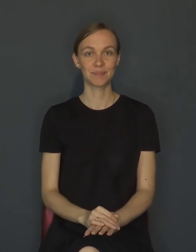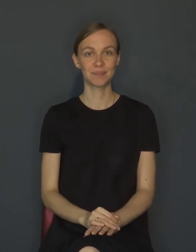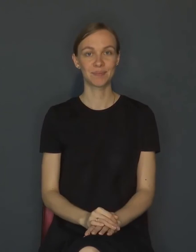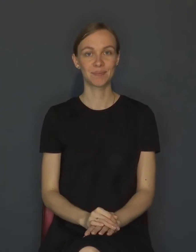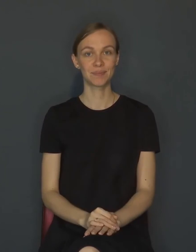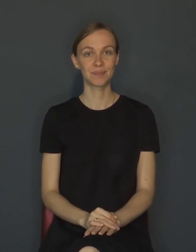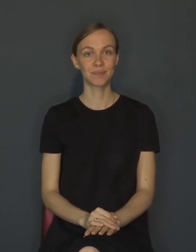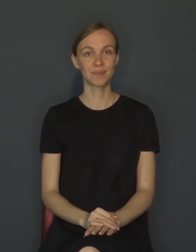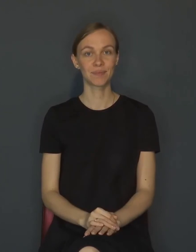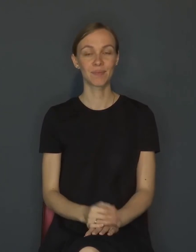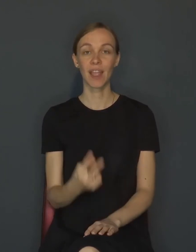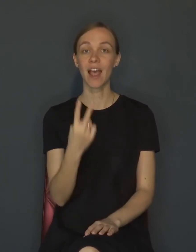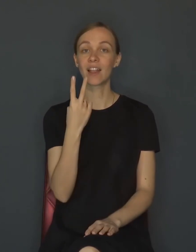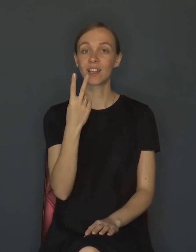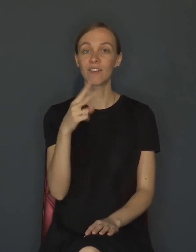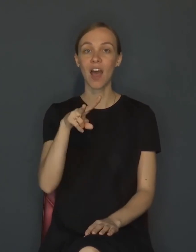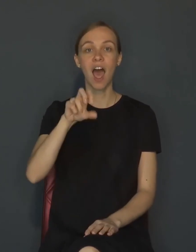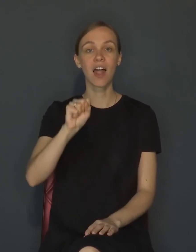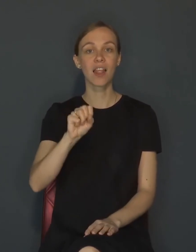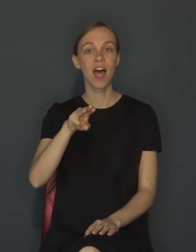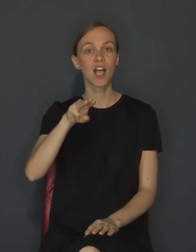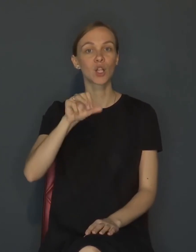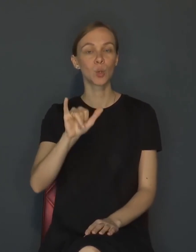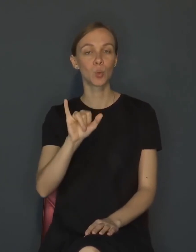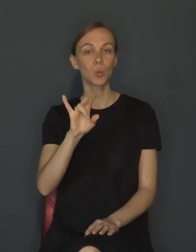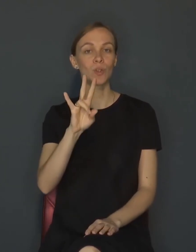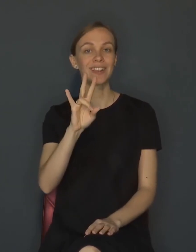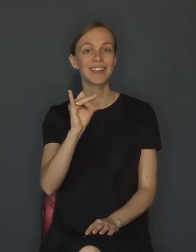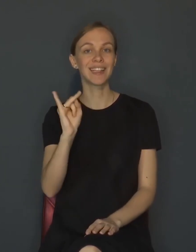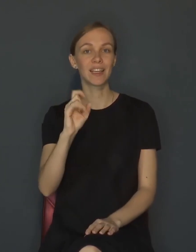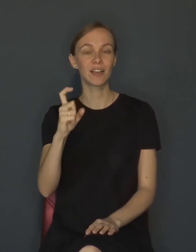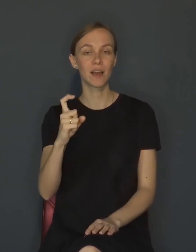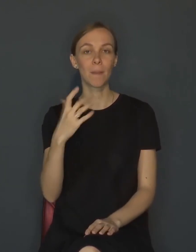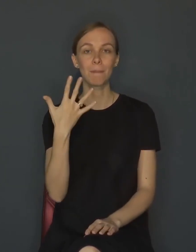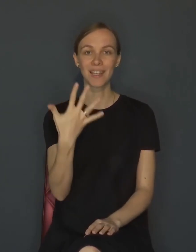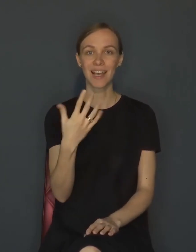Два латунних п'ятисвічники, відлитих в